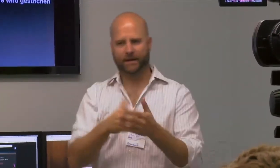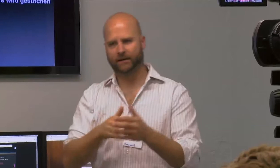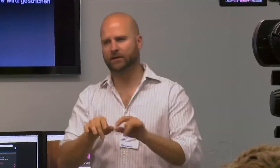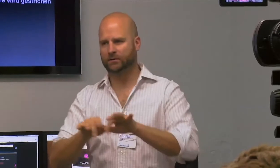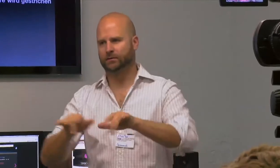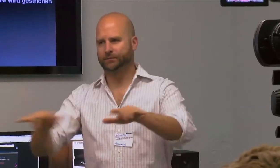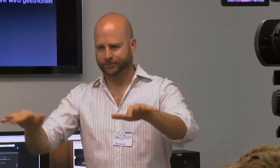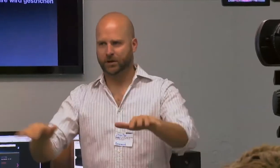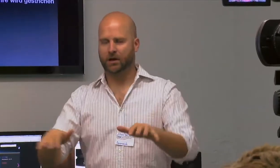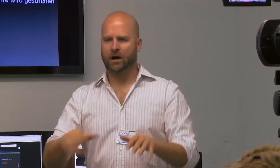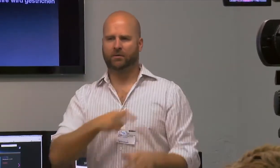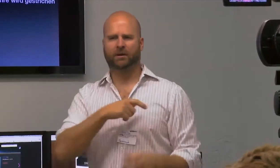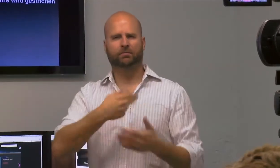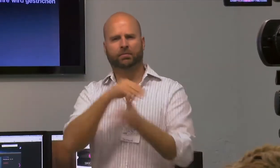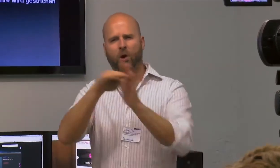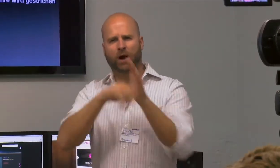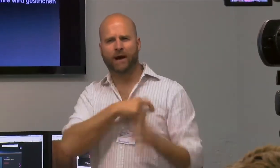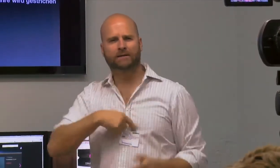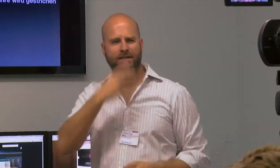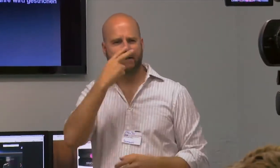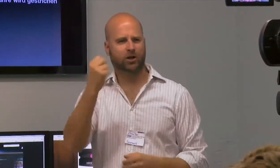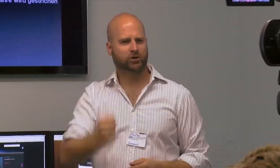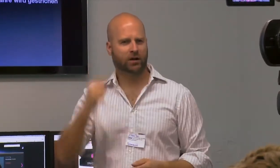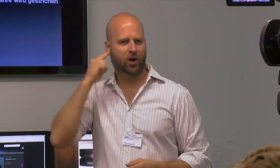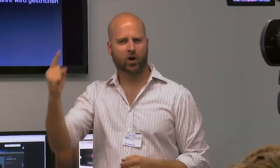Schwerhörige. Und... Die